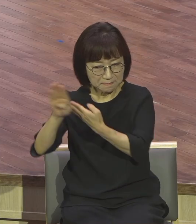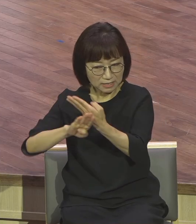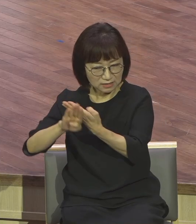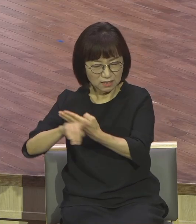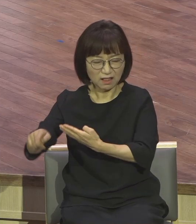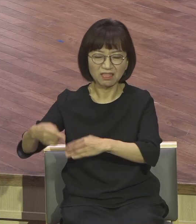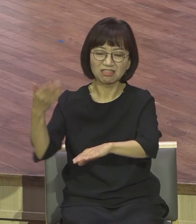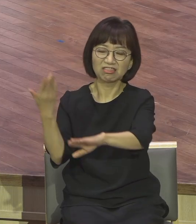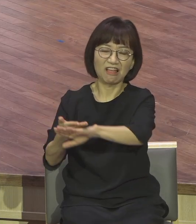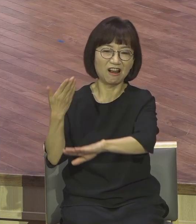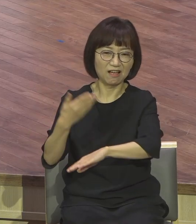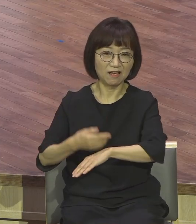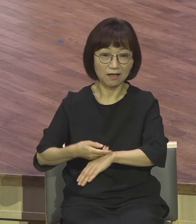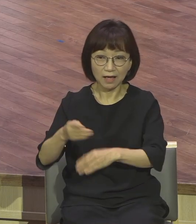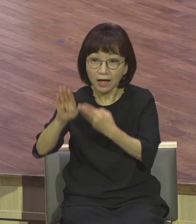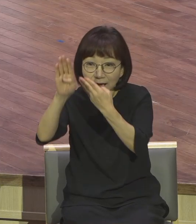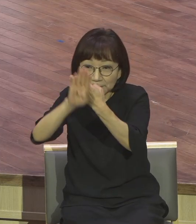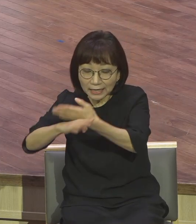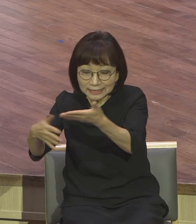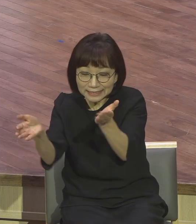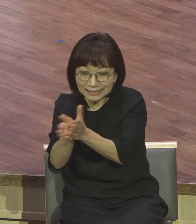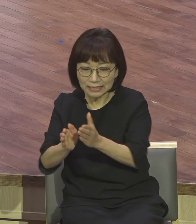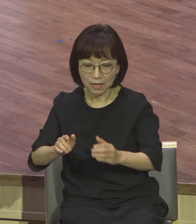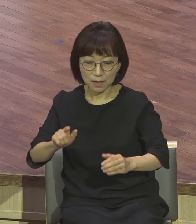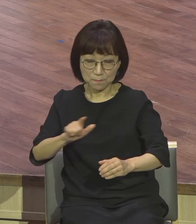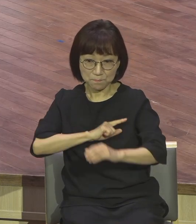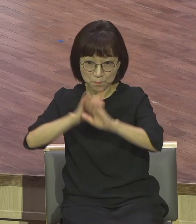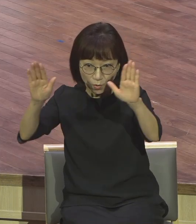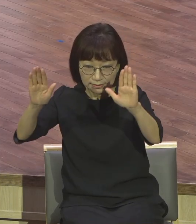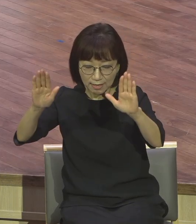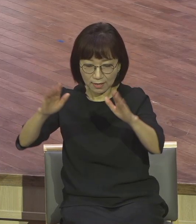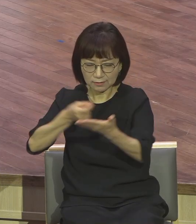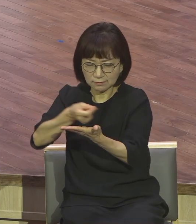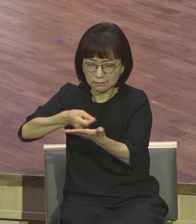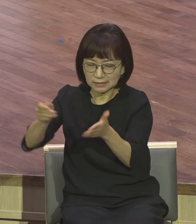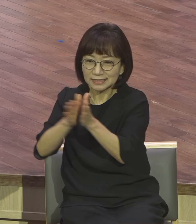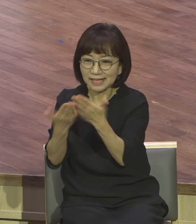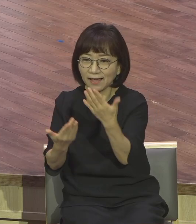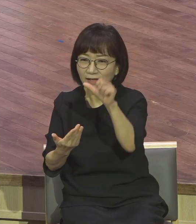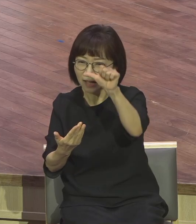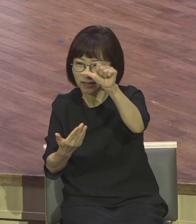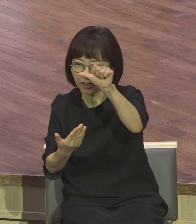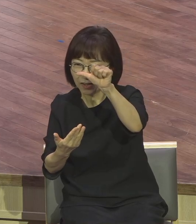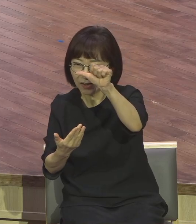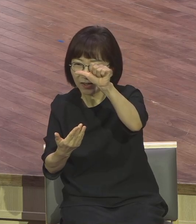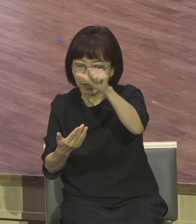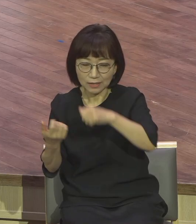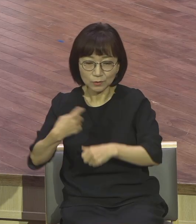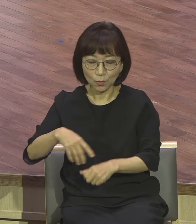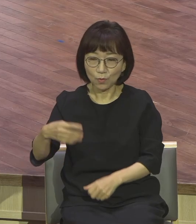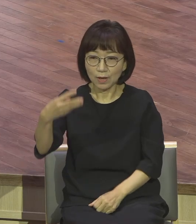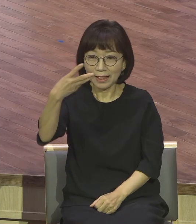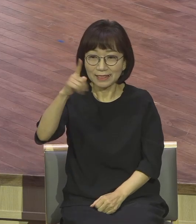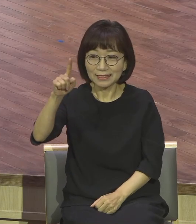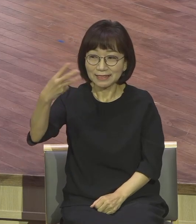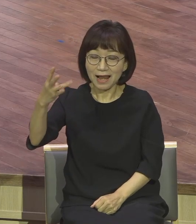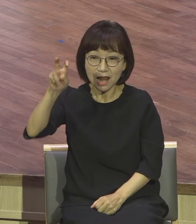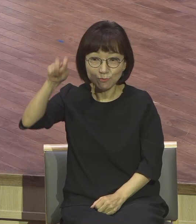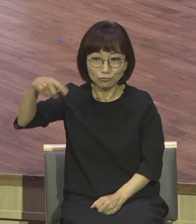바리세파는 모세오경을 포함해서 이 라비델의 전통인 탈무두, 뮤시나